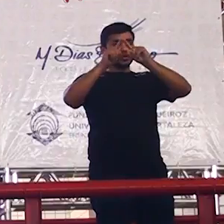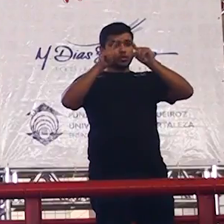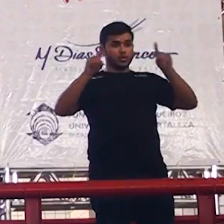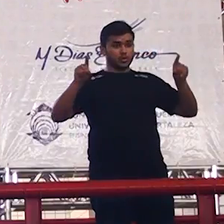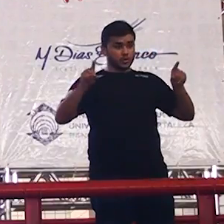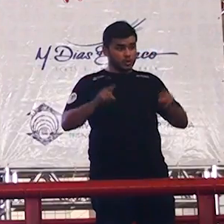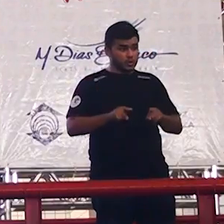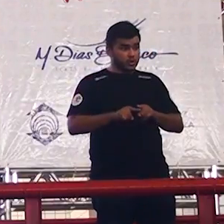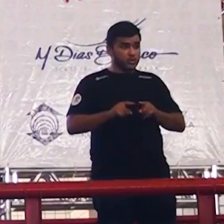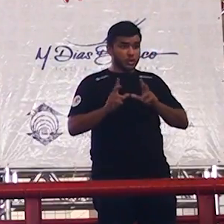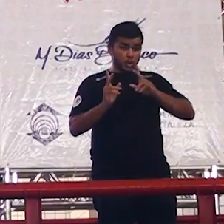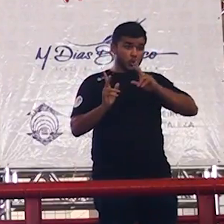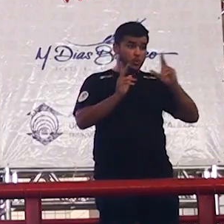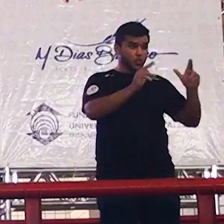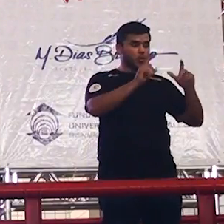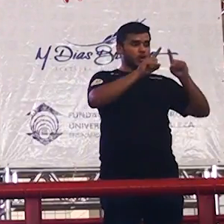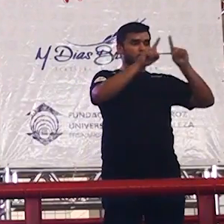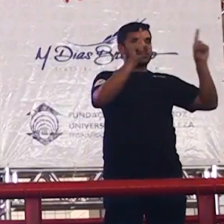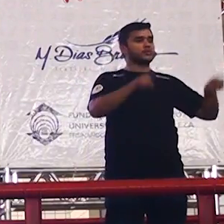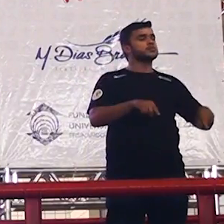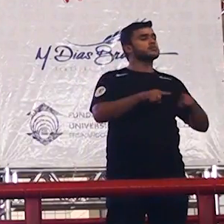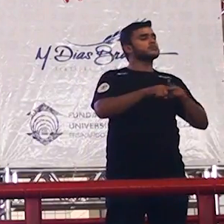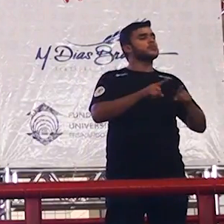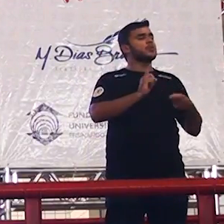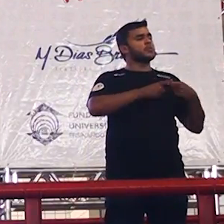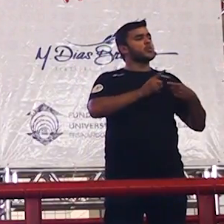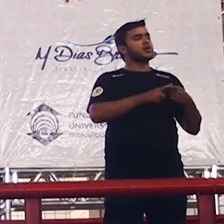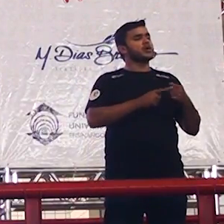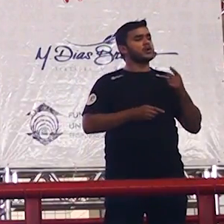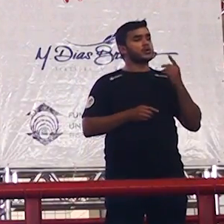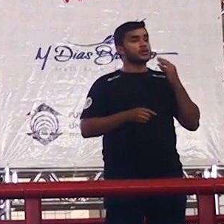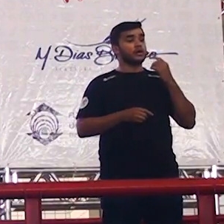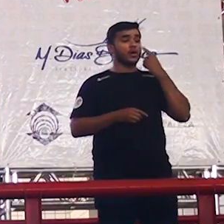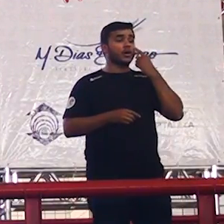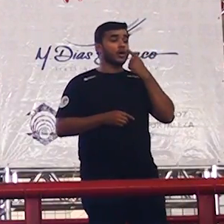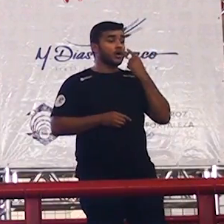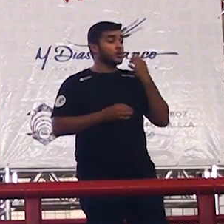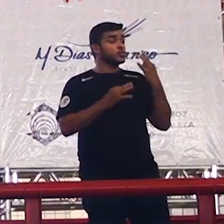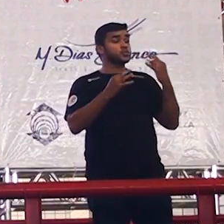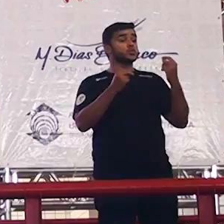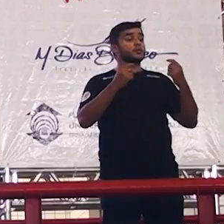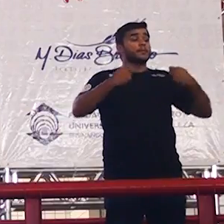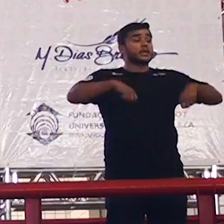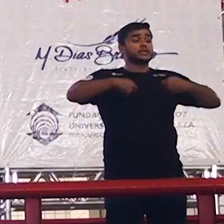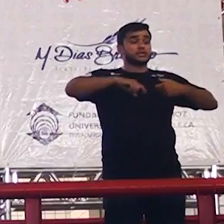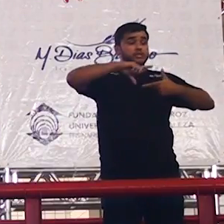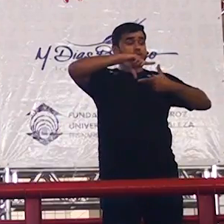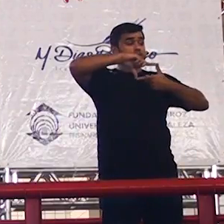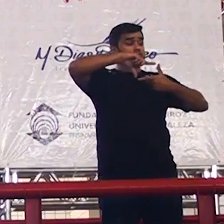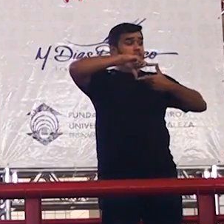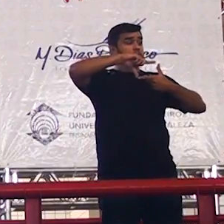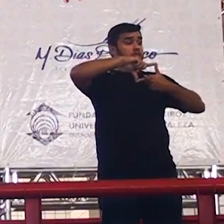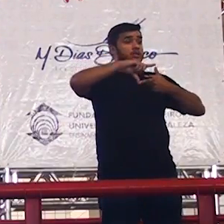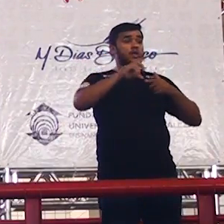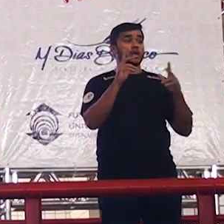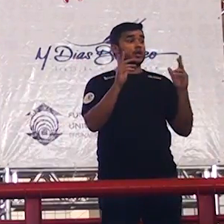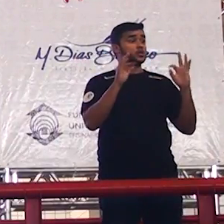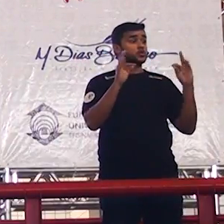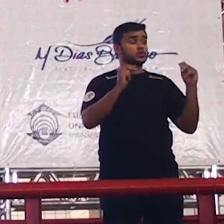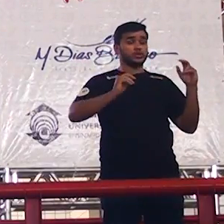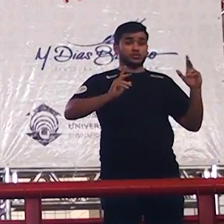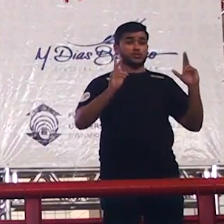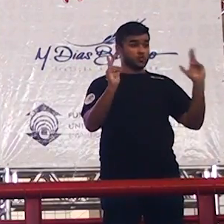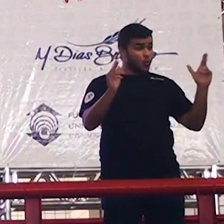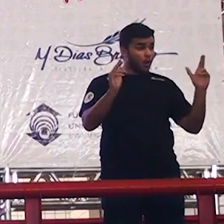certo? Por que que todo quadrado é retângulo? O que é que basta para ser retângulo? Ter os lados